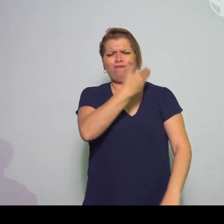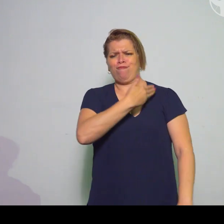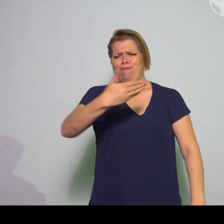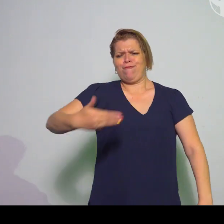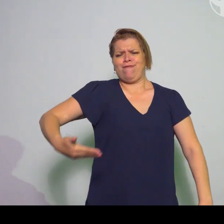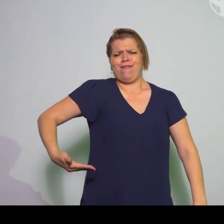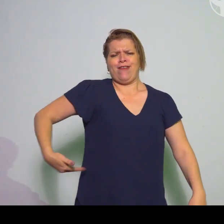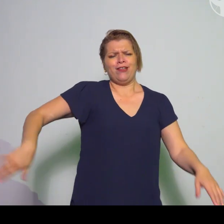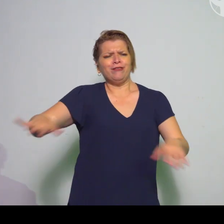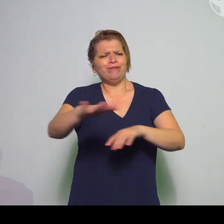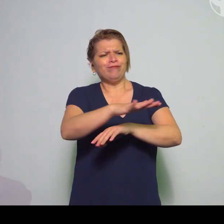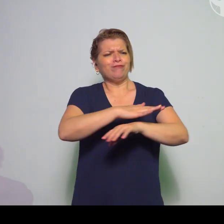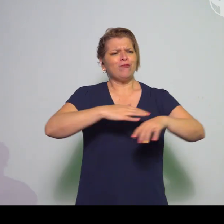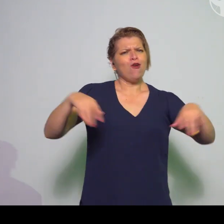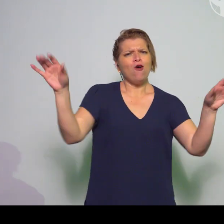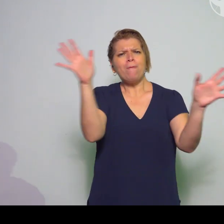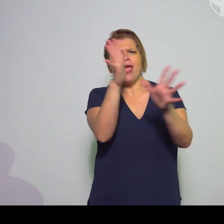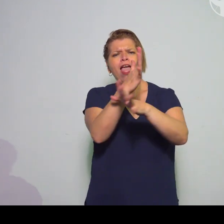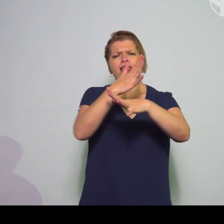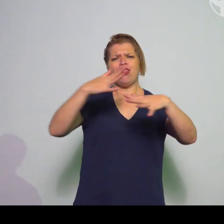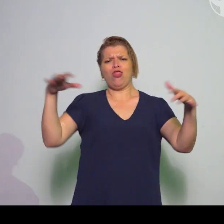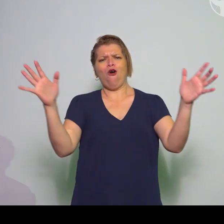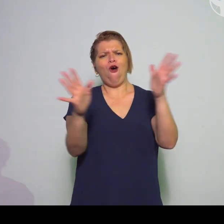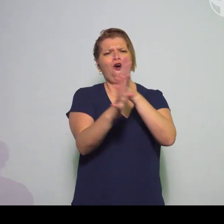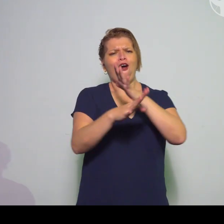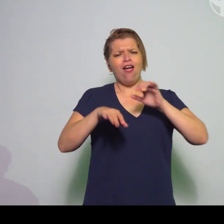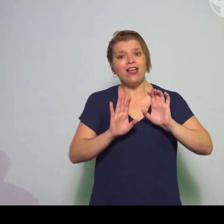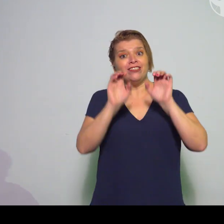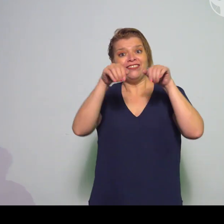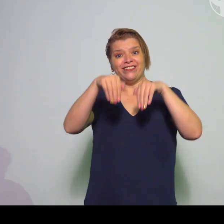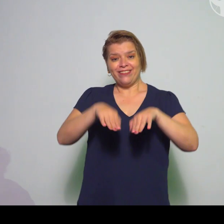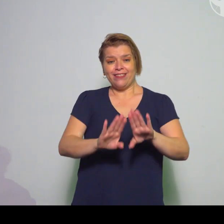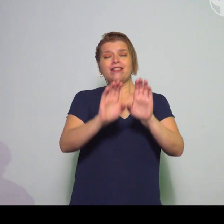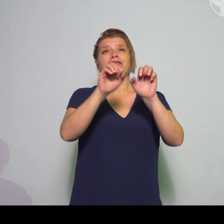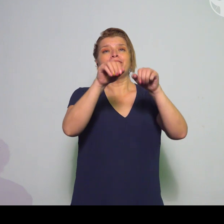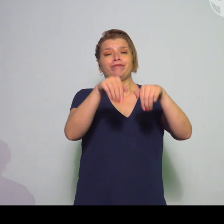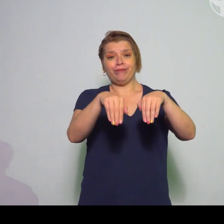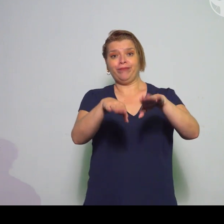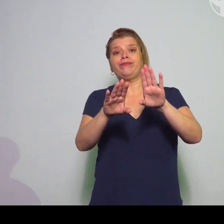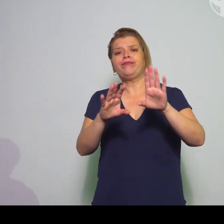gobiernas sobre el viento y el mar,